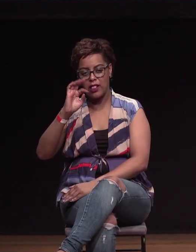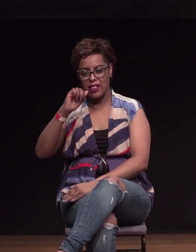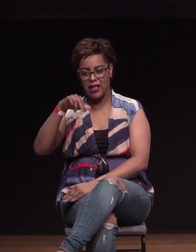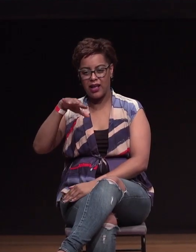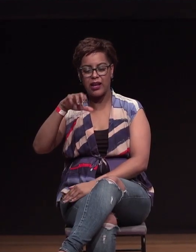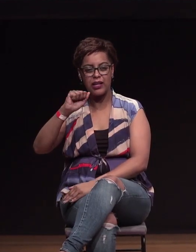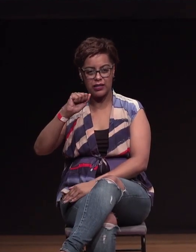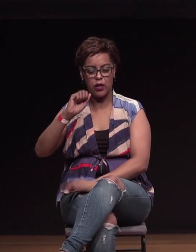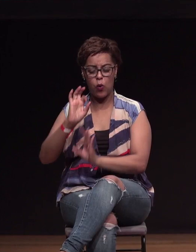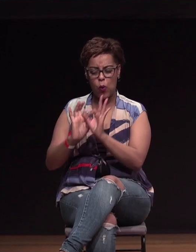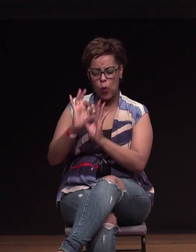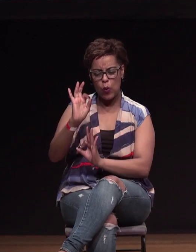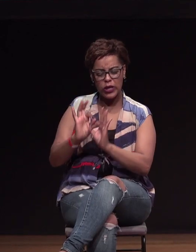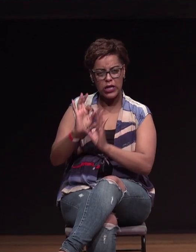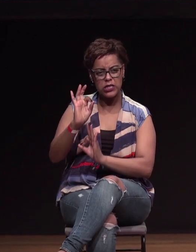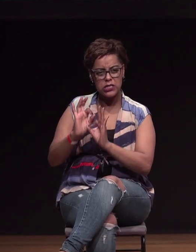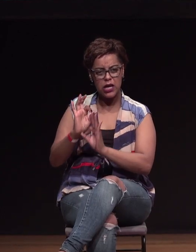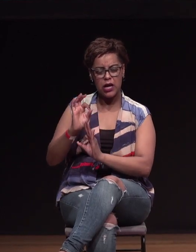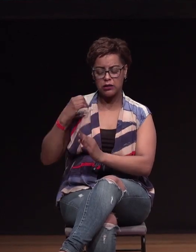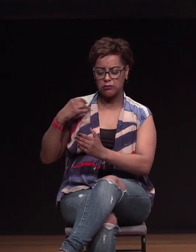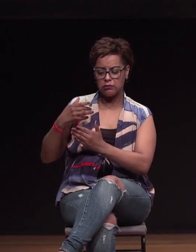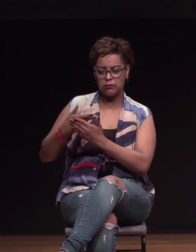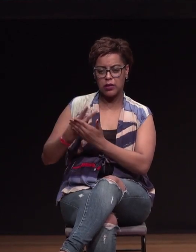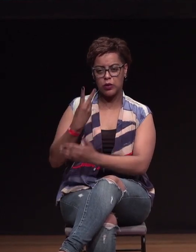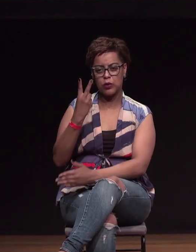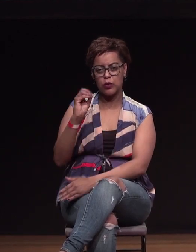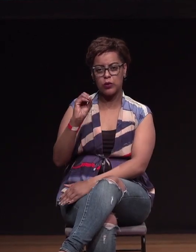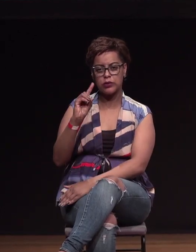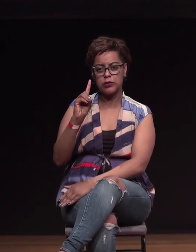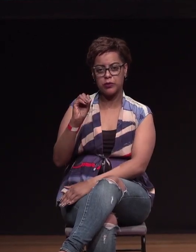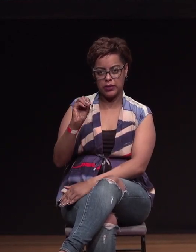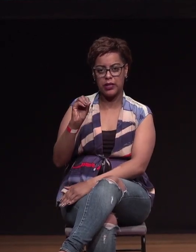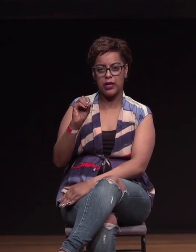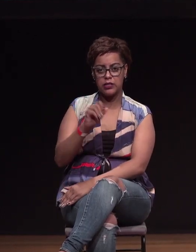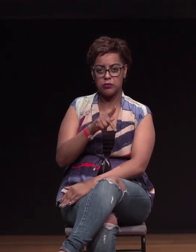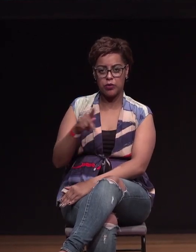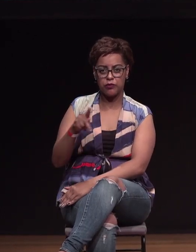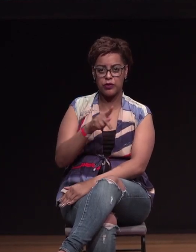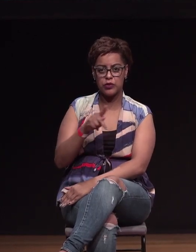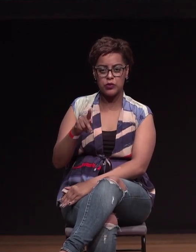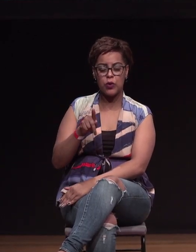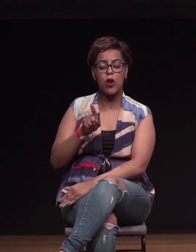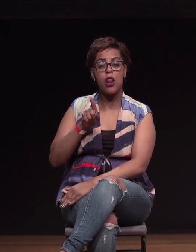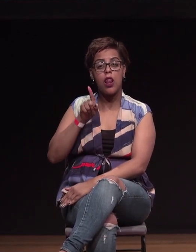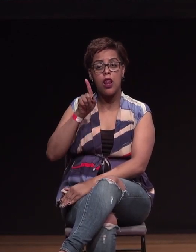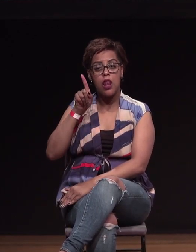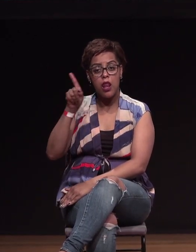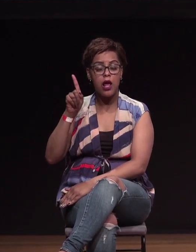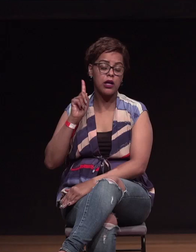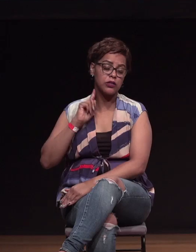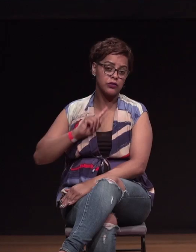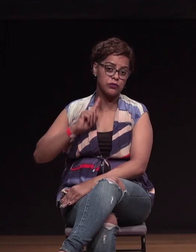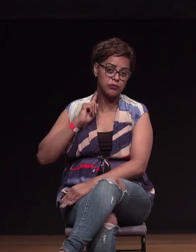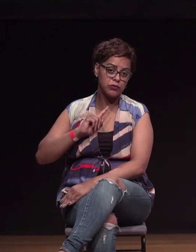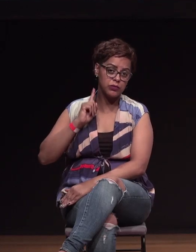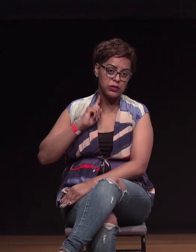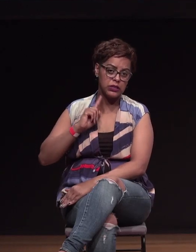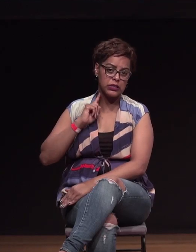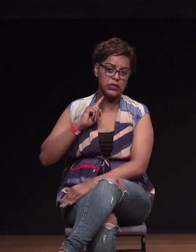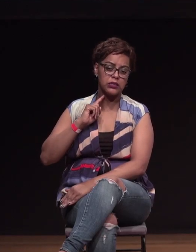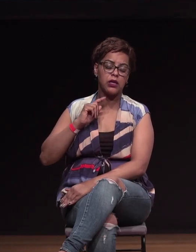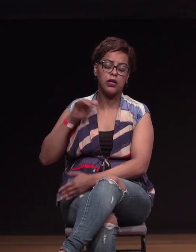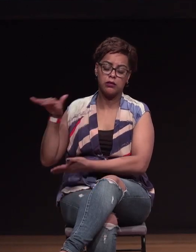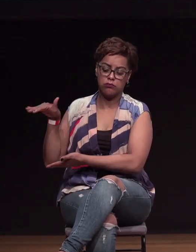organizada em 2010 pelo professor Eduardo Assis, da UFMG, que reuniu